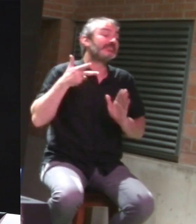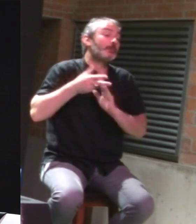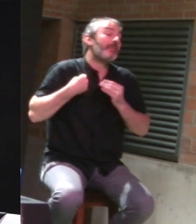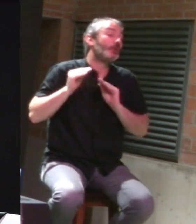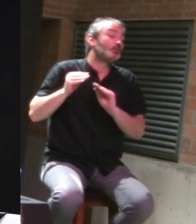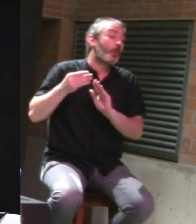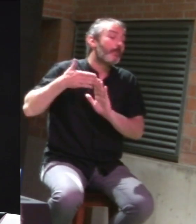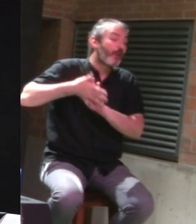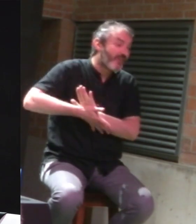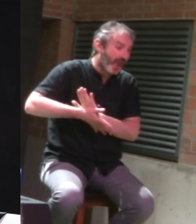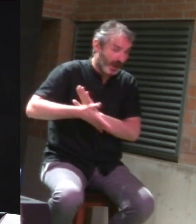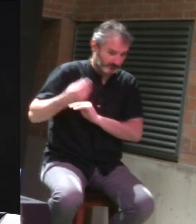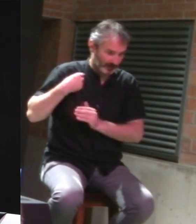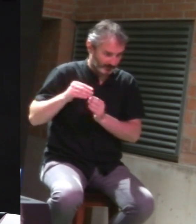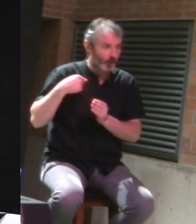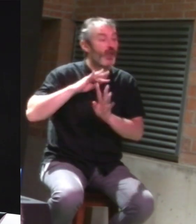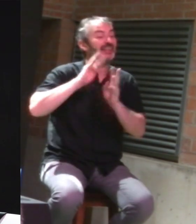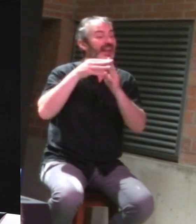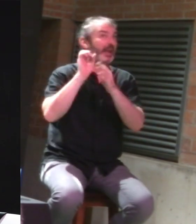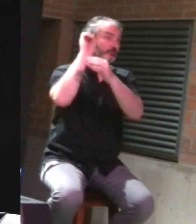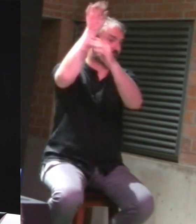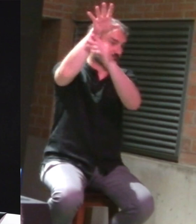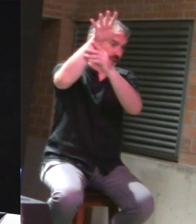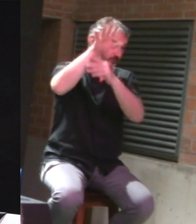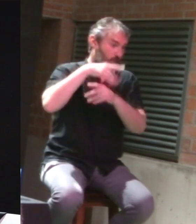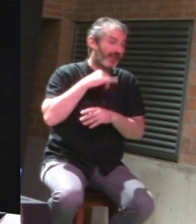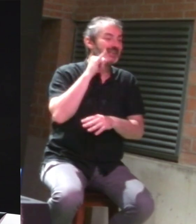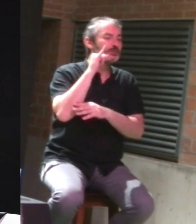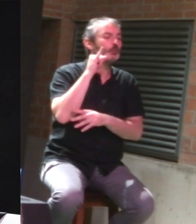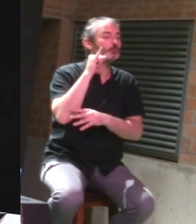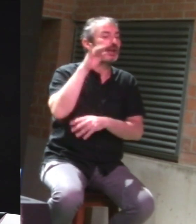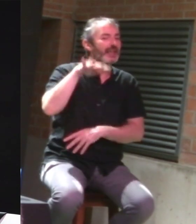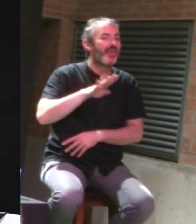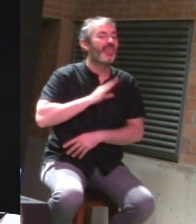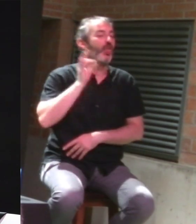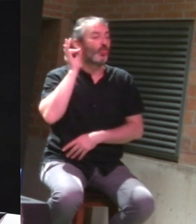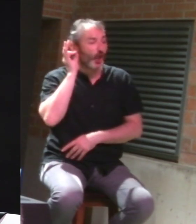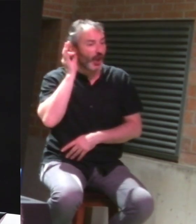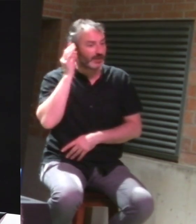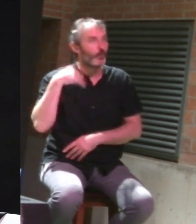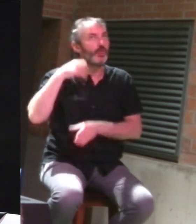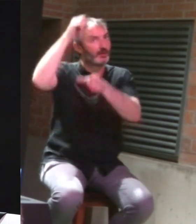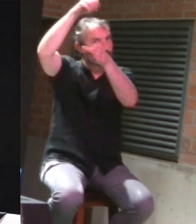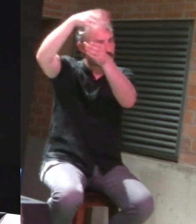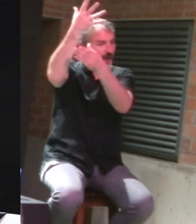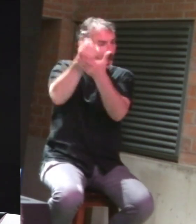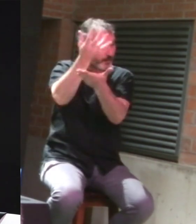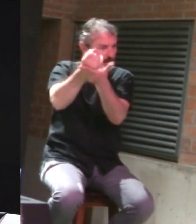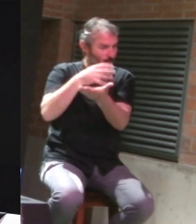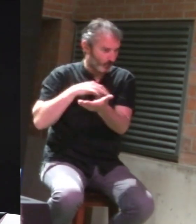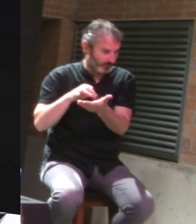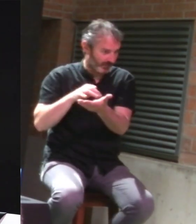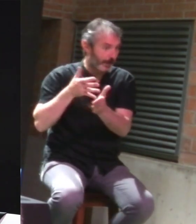Ferrer, i està penjat a internet. L'Institut Català de les Dones, us podeu descarregar la biografia de la Libertad Ródenas,